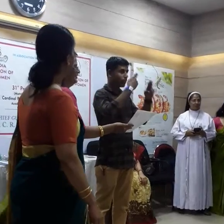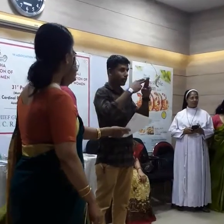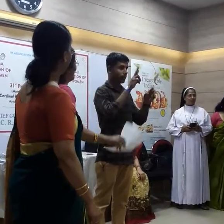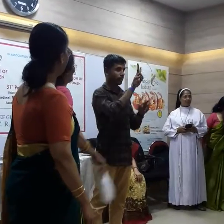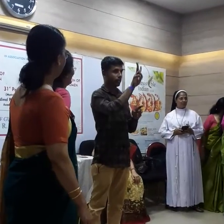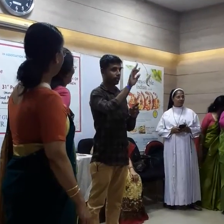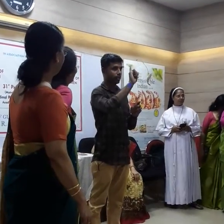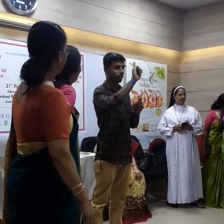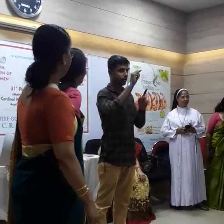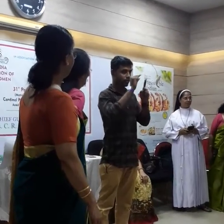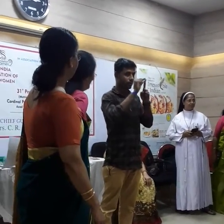എൻ്റെ പേര്